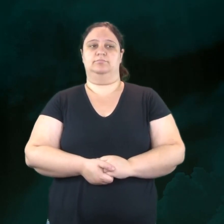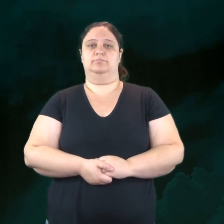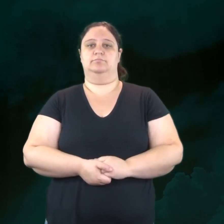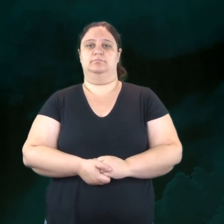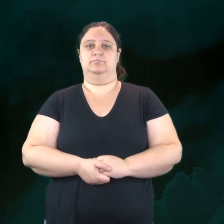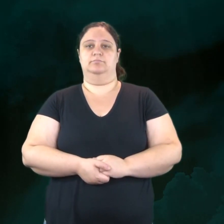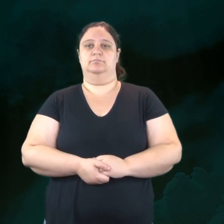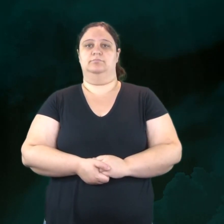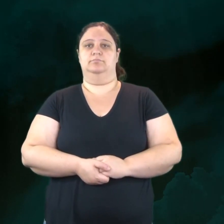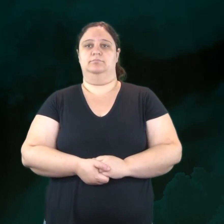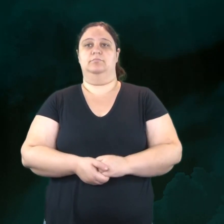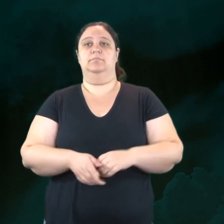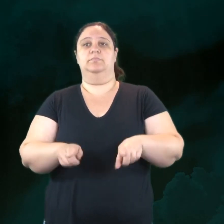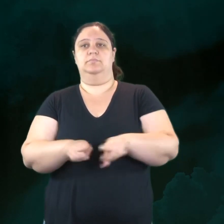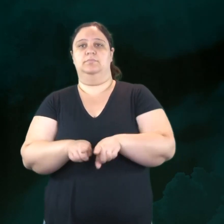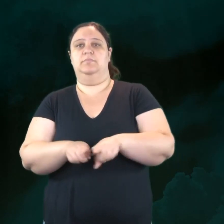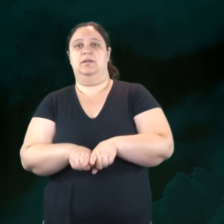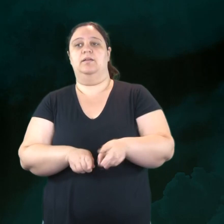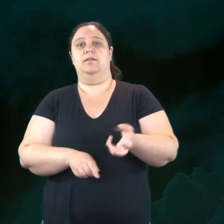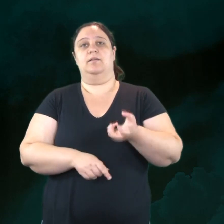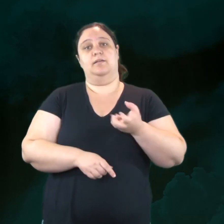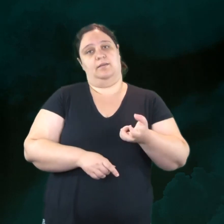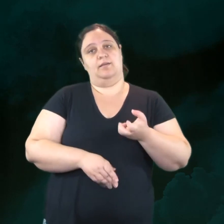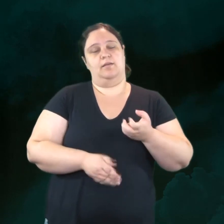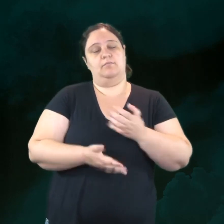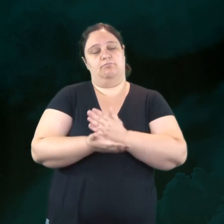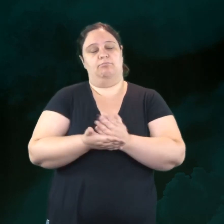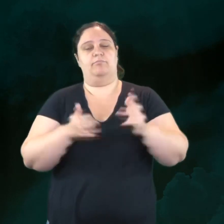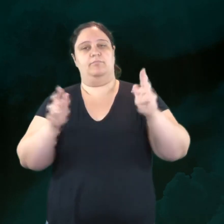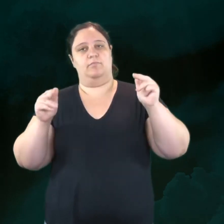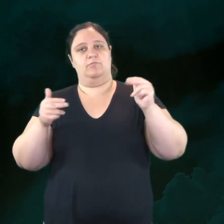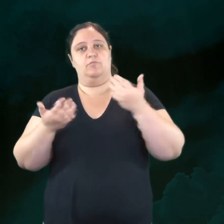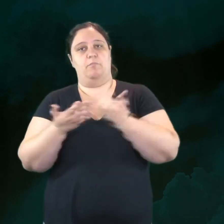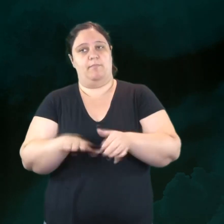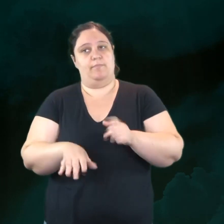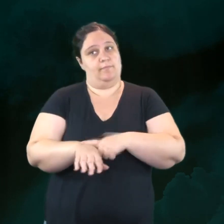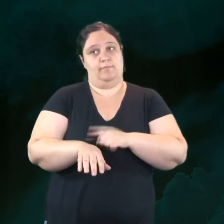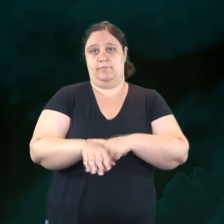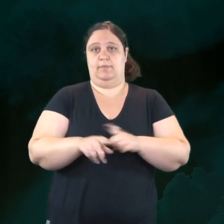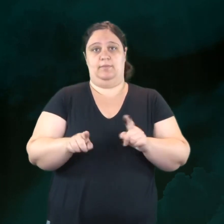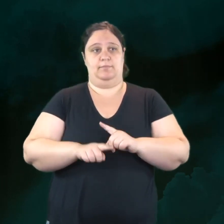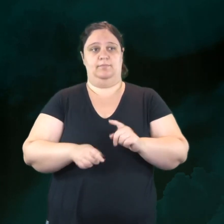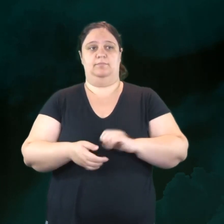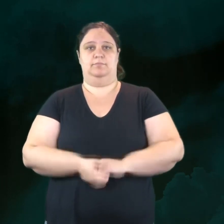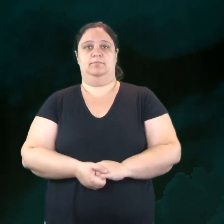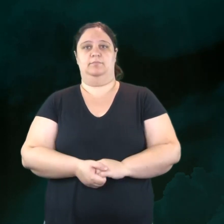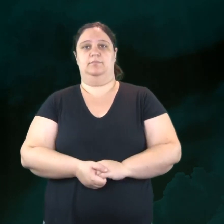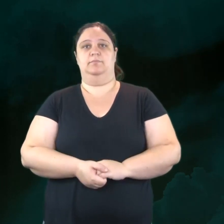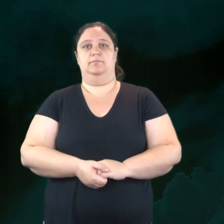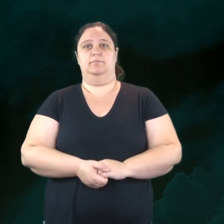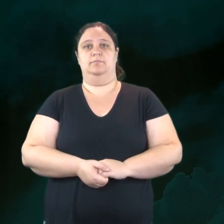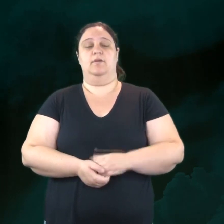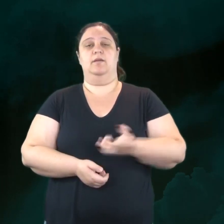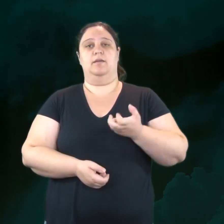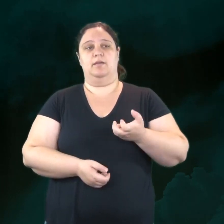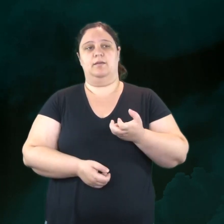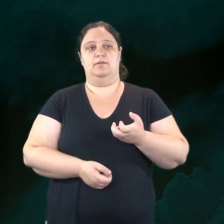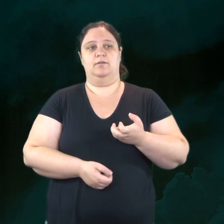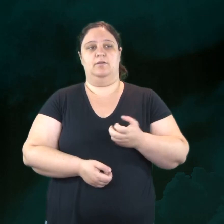Eu quero já entrar logo no assunto, para não perder muito tempo. Eu quero dar uma